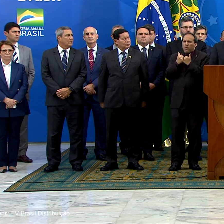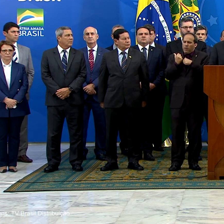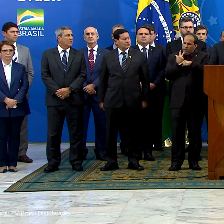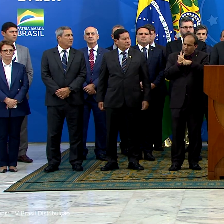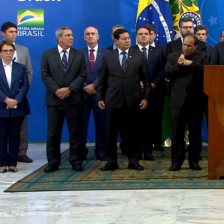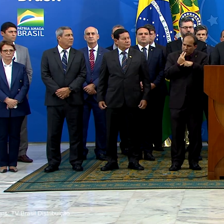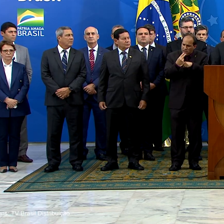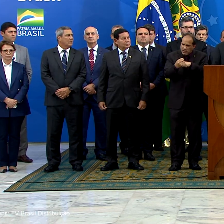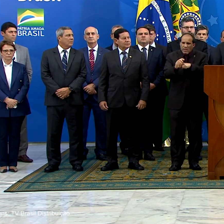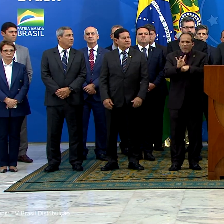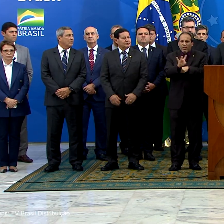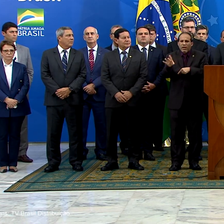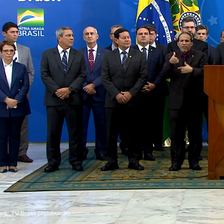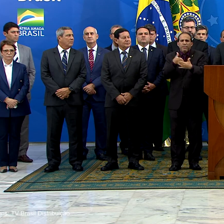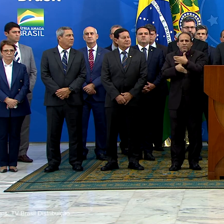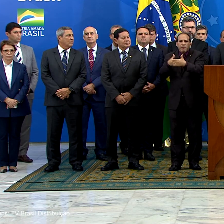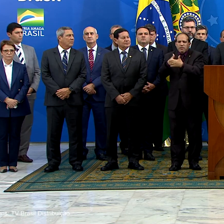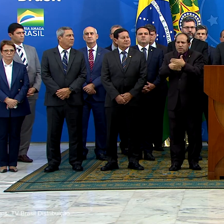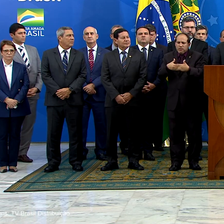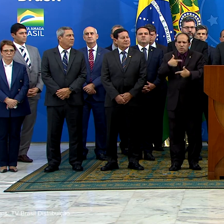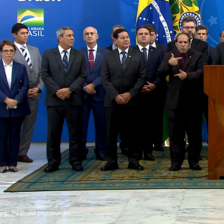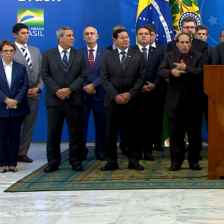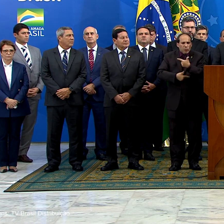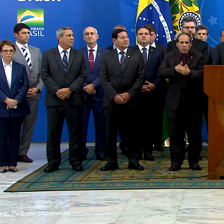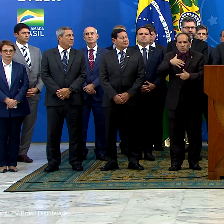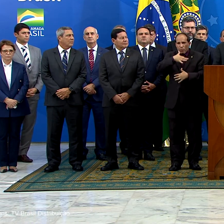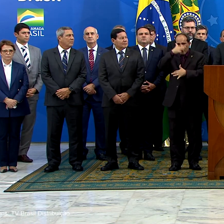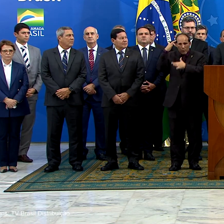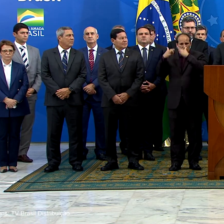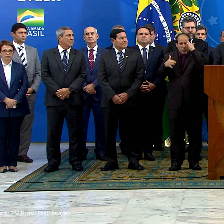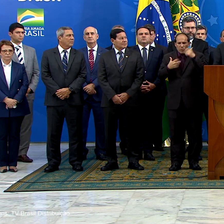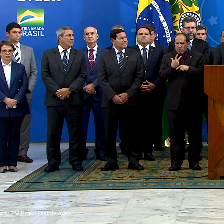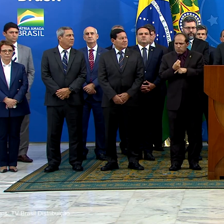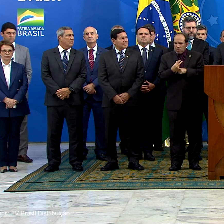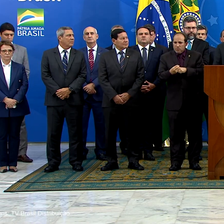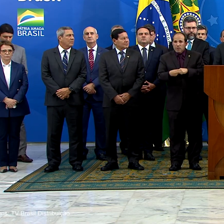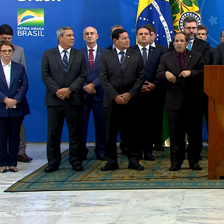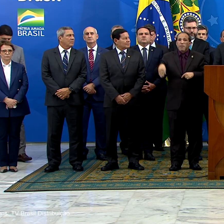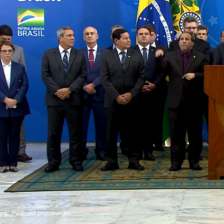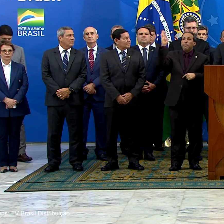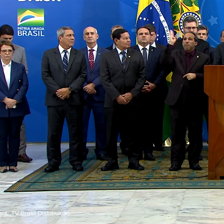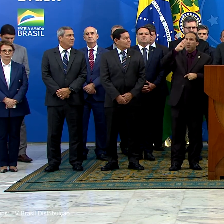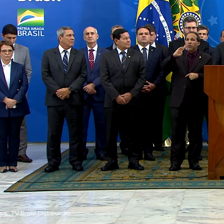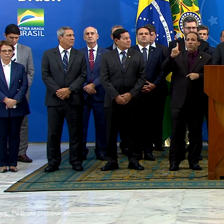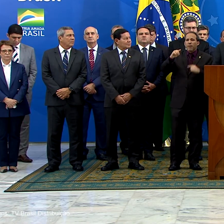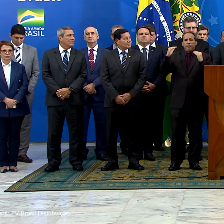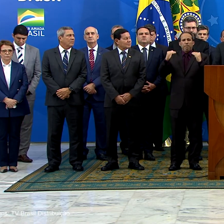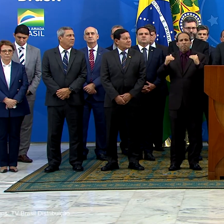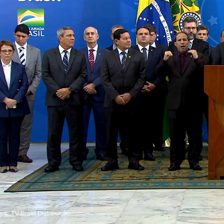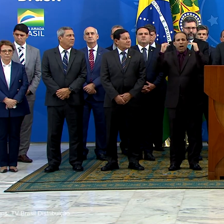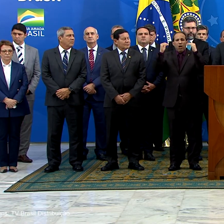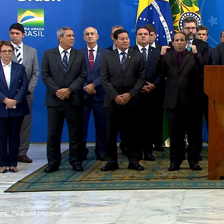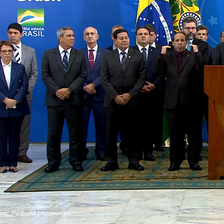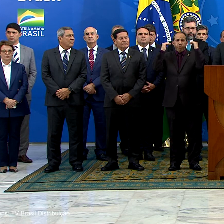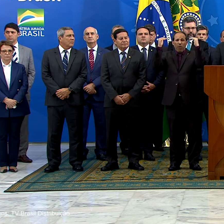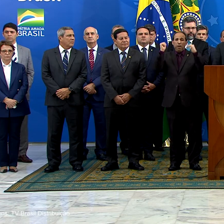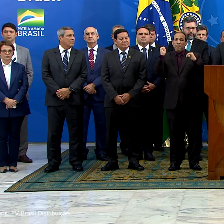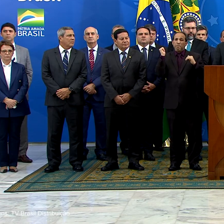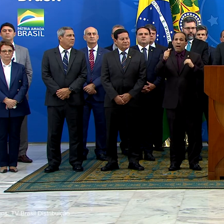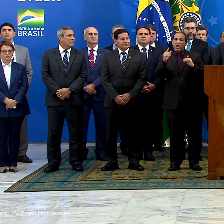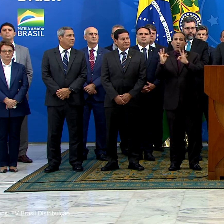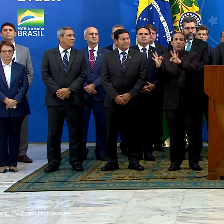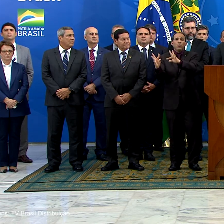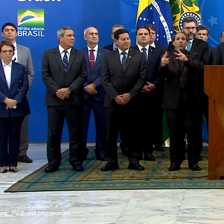a esses obstáculos e o brasil é maior do que qualquer um de nós